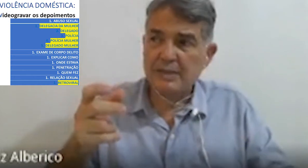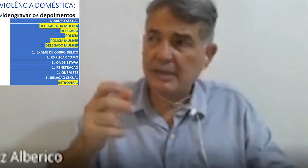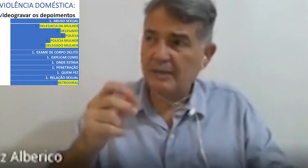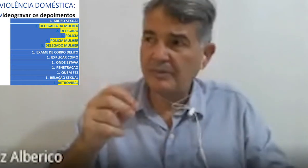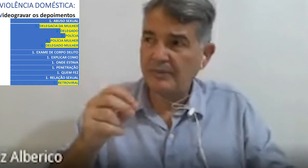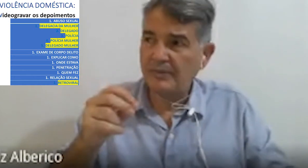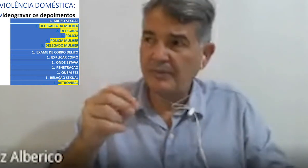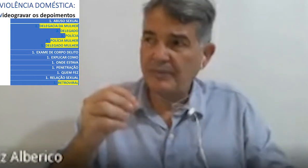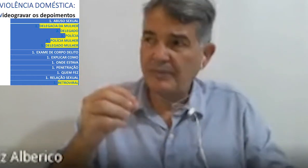essa